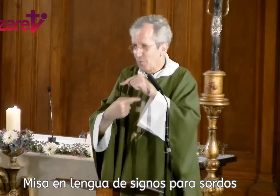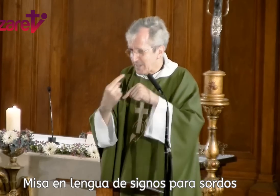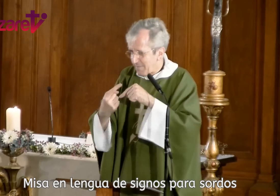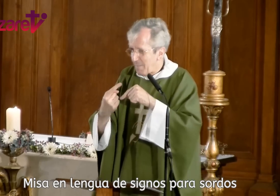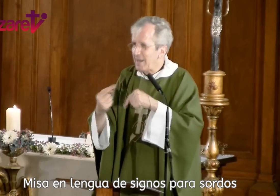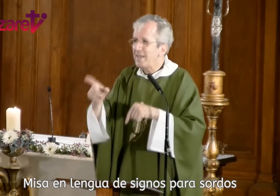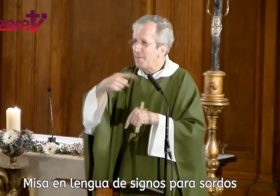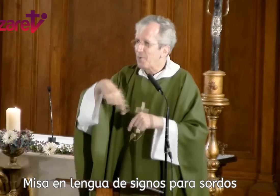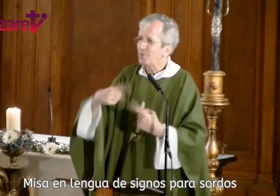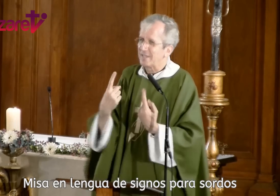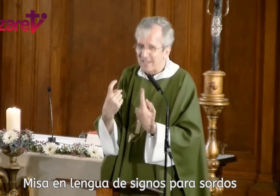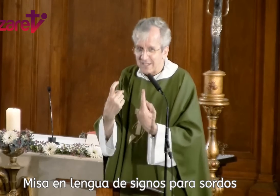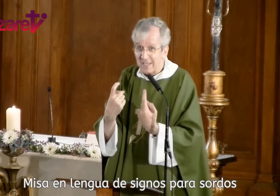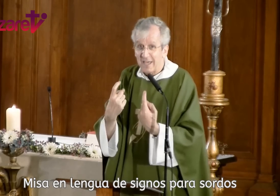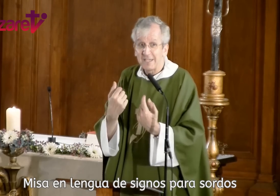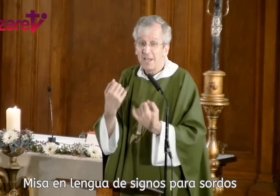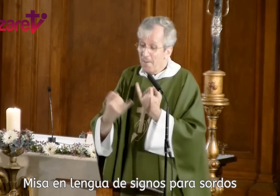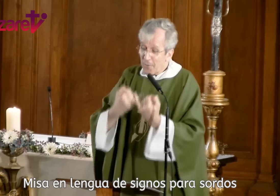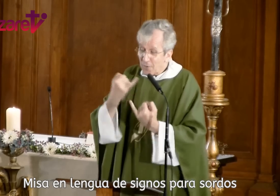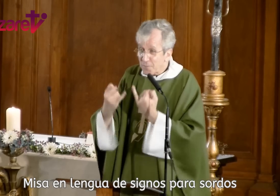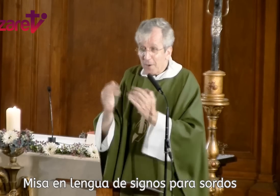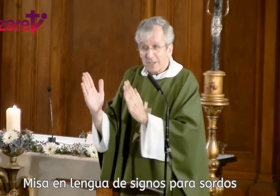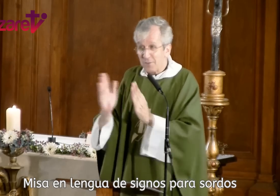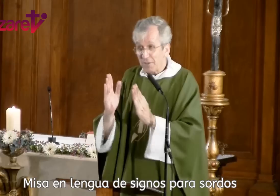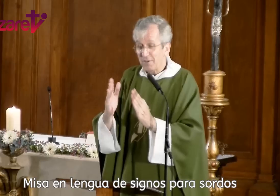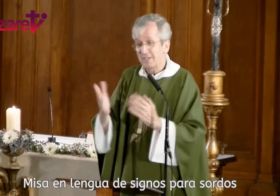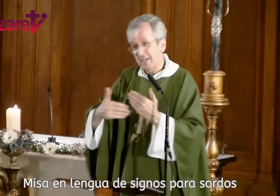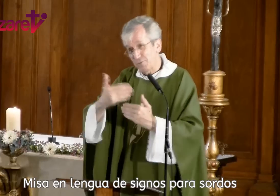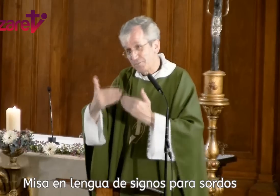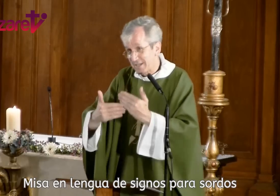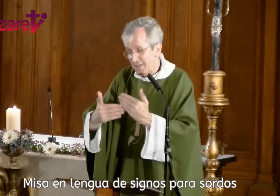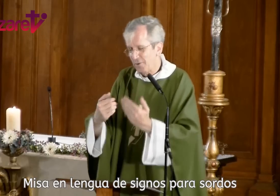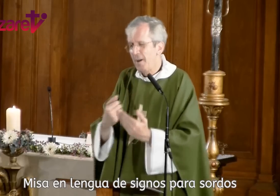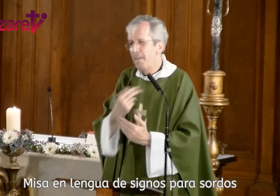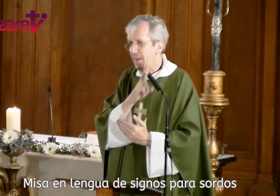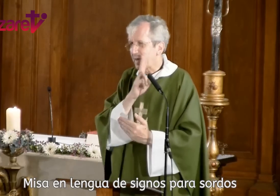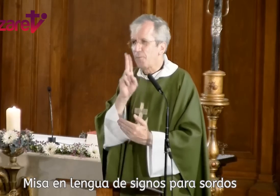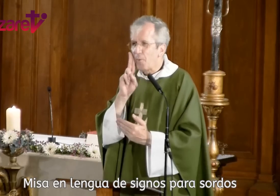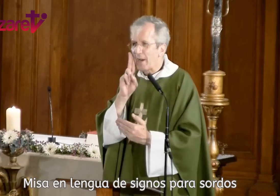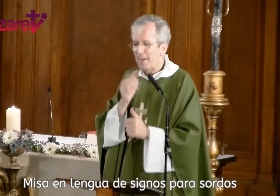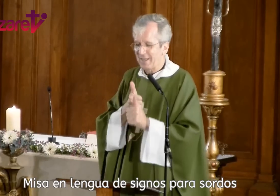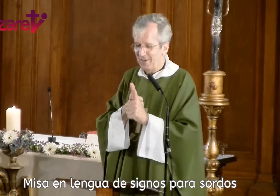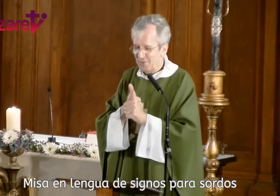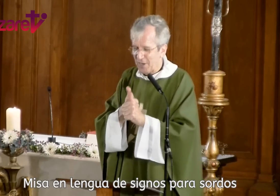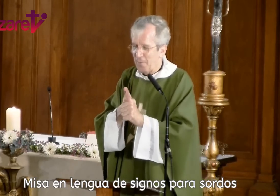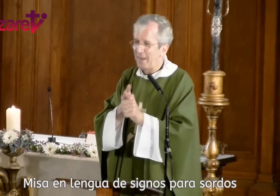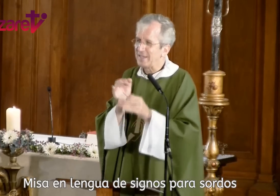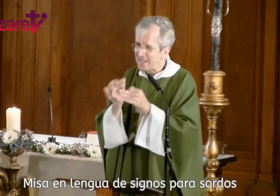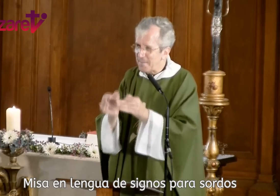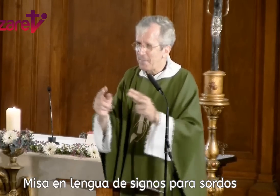nuestra familia, por nuestras necesidades, por los problemas, situaciones que estamos pasando, para que como buena madre nos acompañe siempre